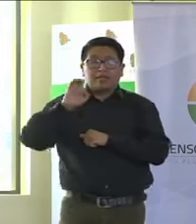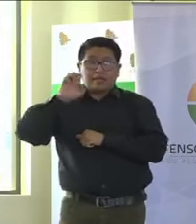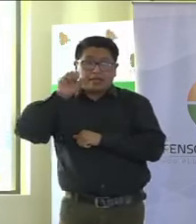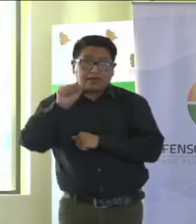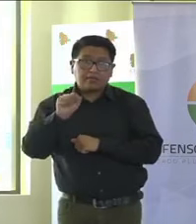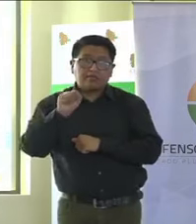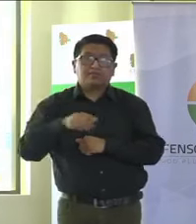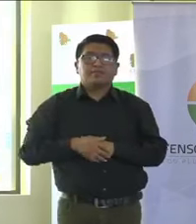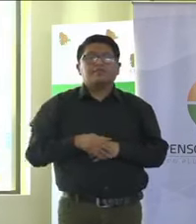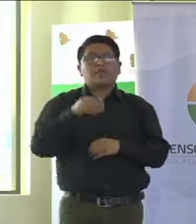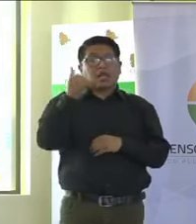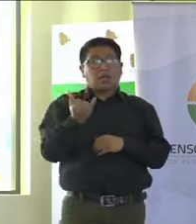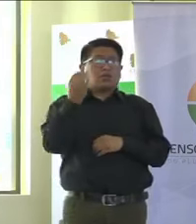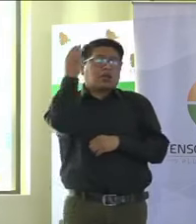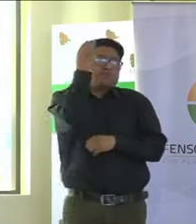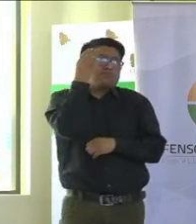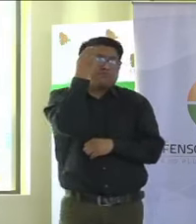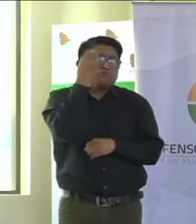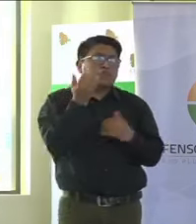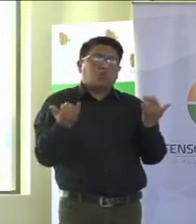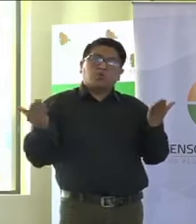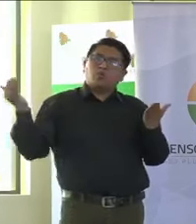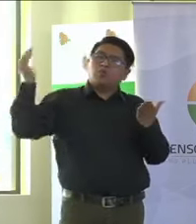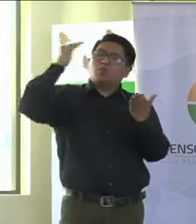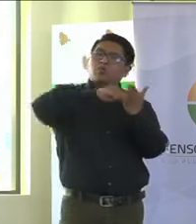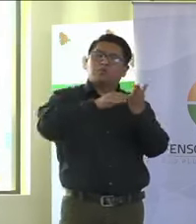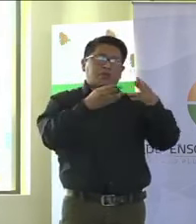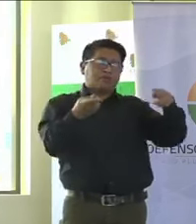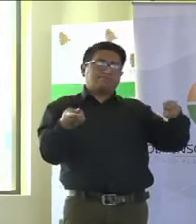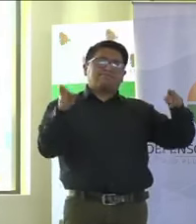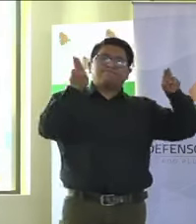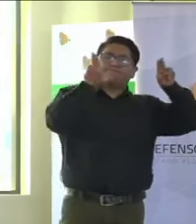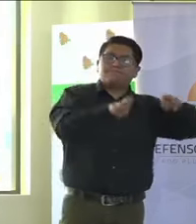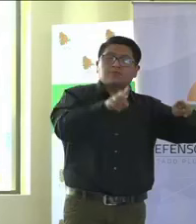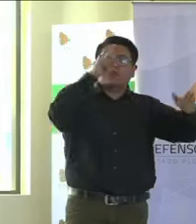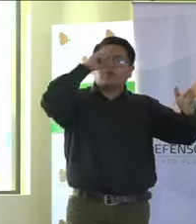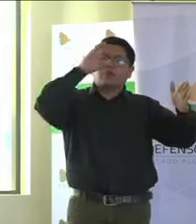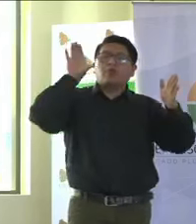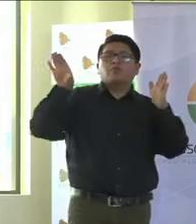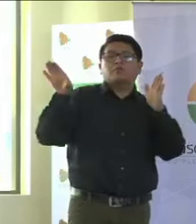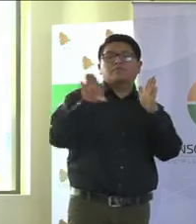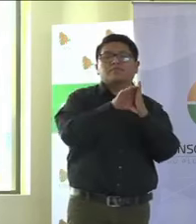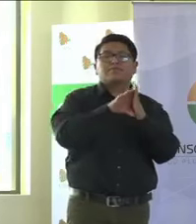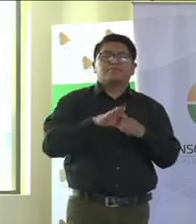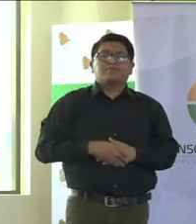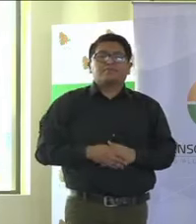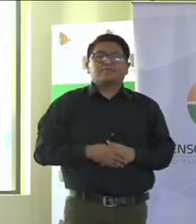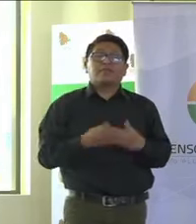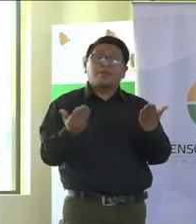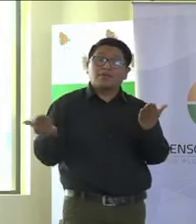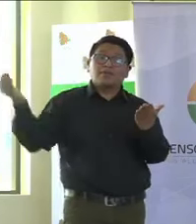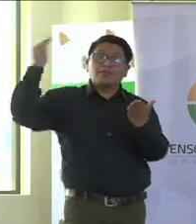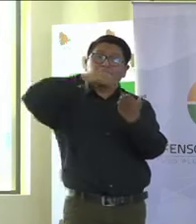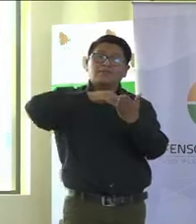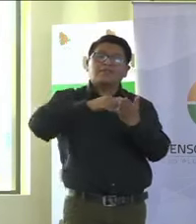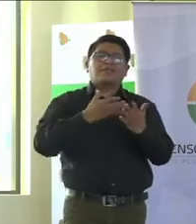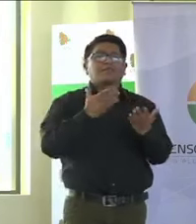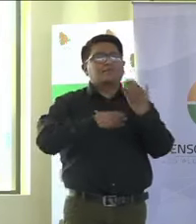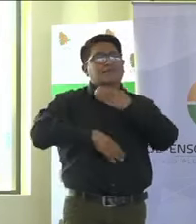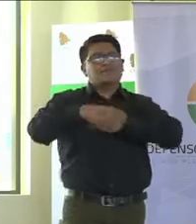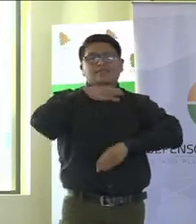el motivo por el cual nuevamente estamos firmando este convenio. Así que nuevamente pues es nuestro